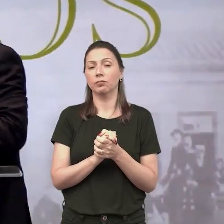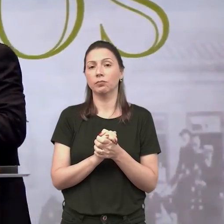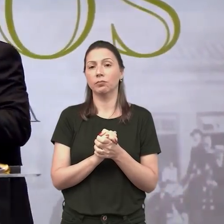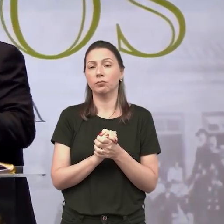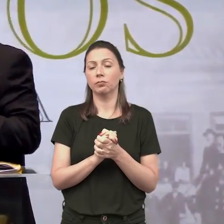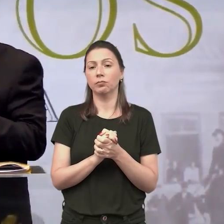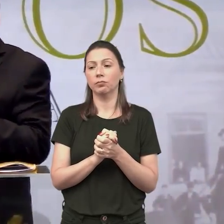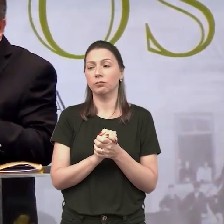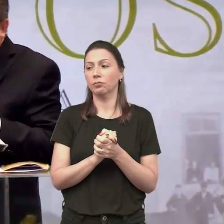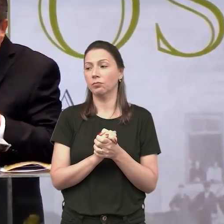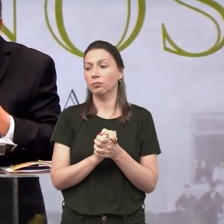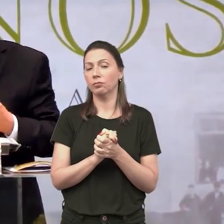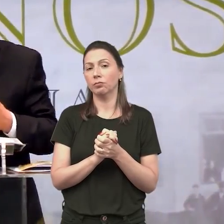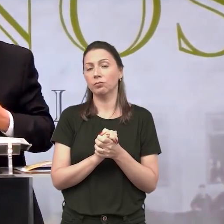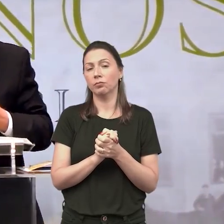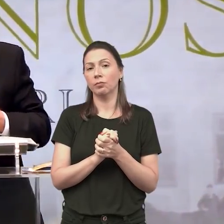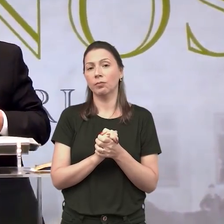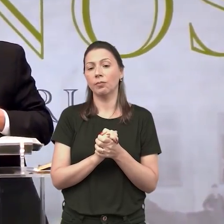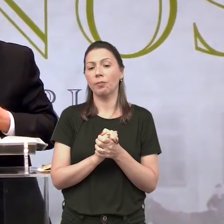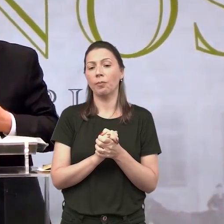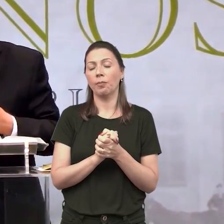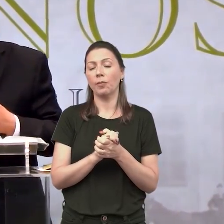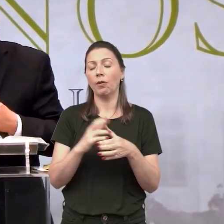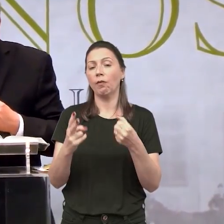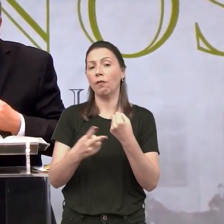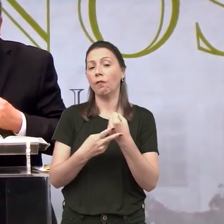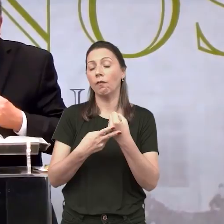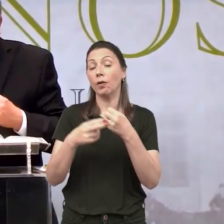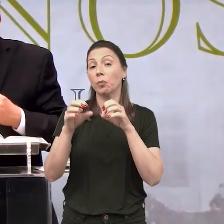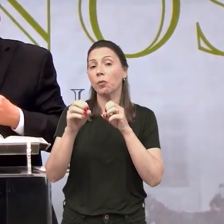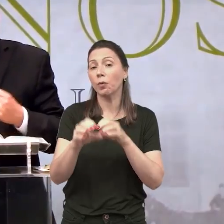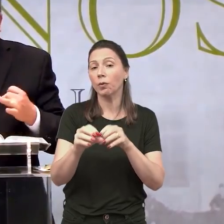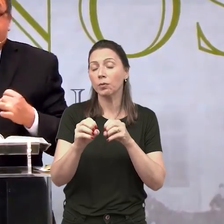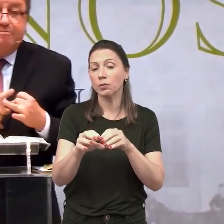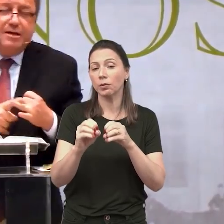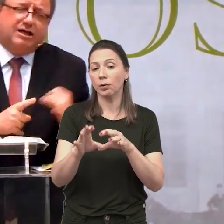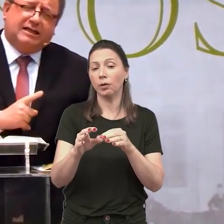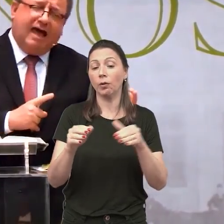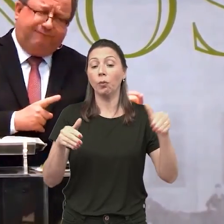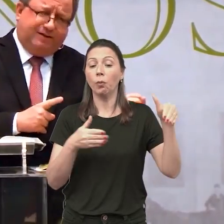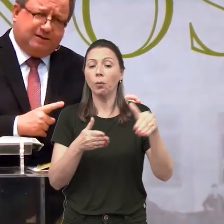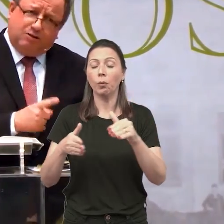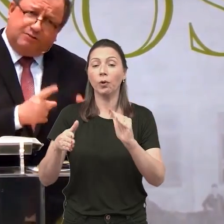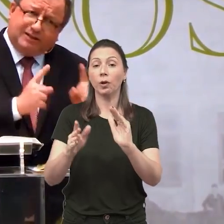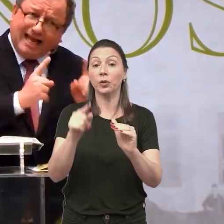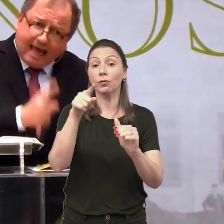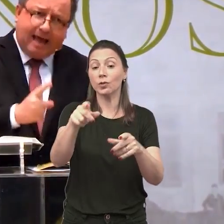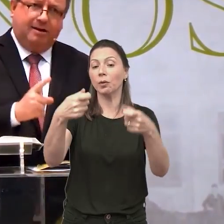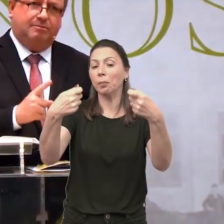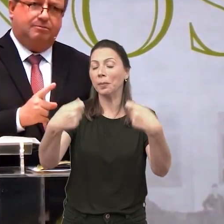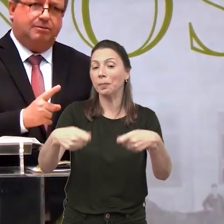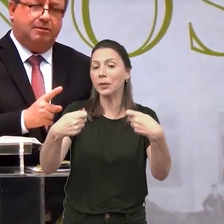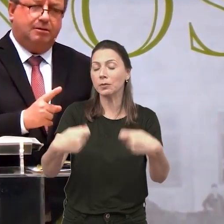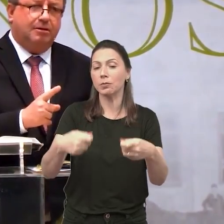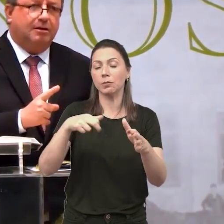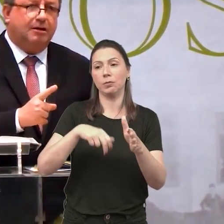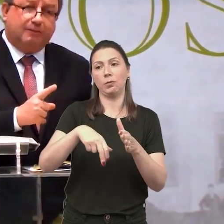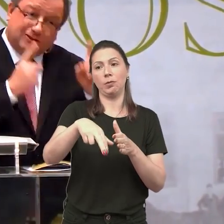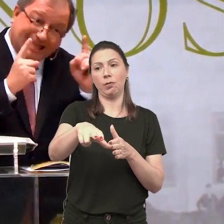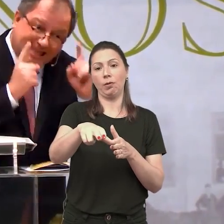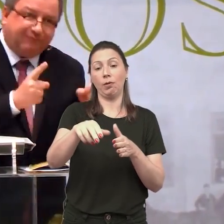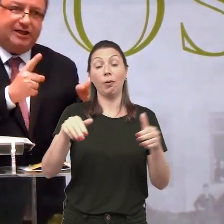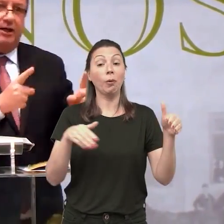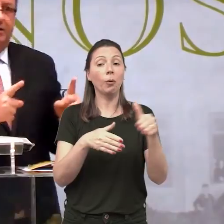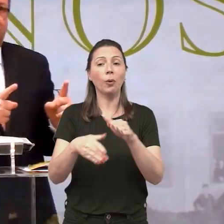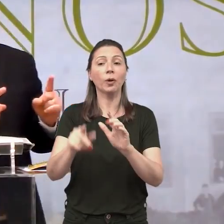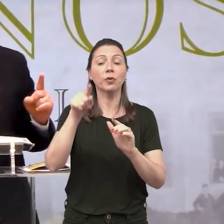e te ensinarei o caminho que deves, não é o que você quer, é